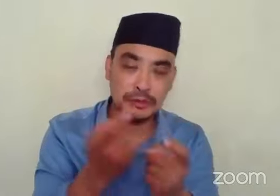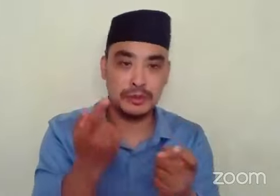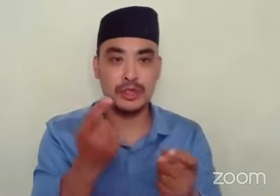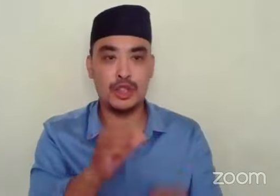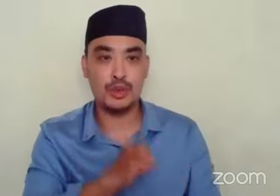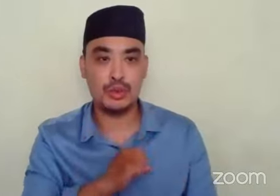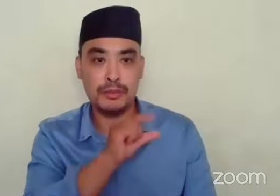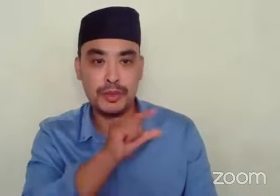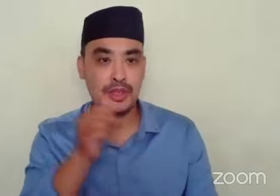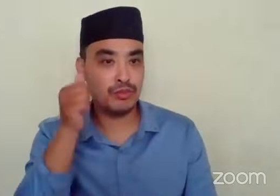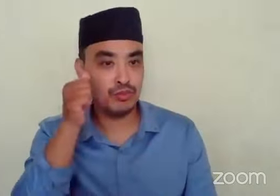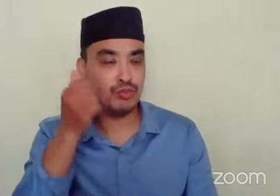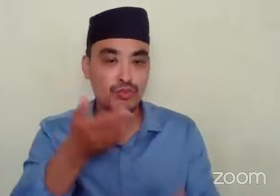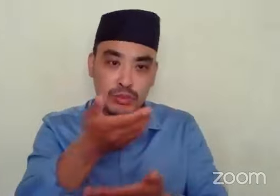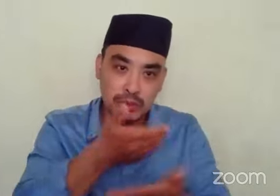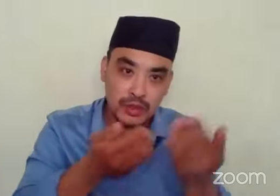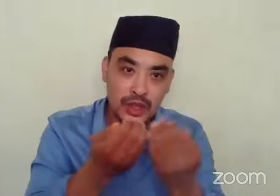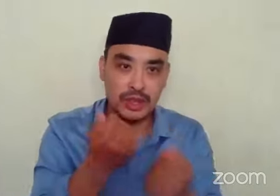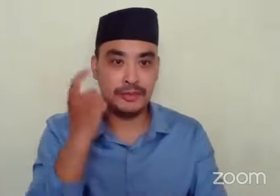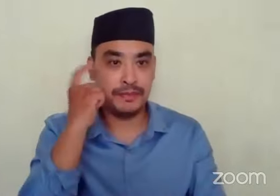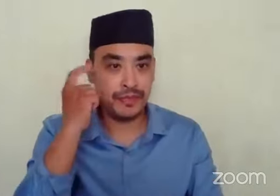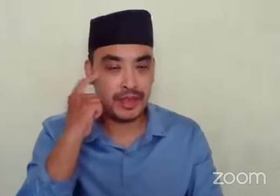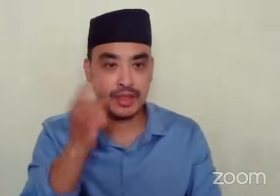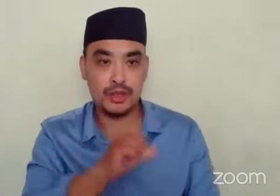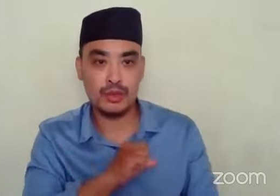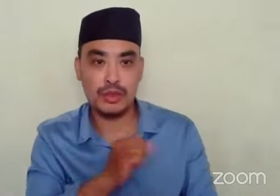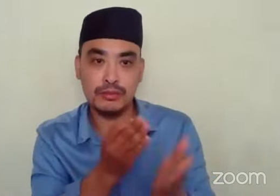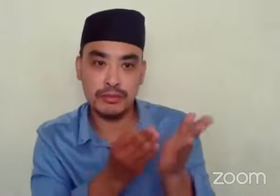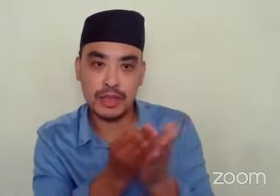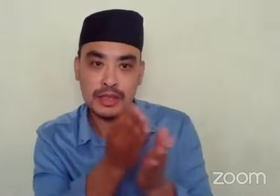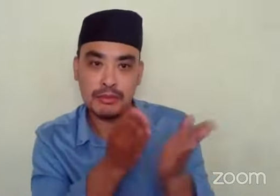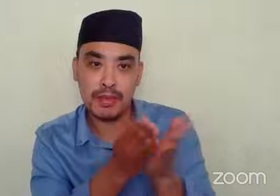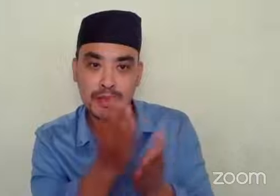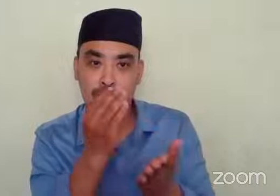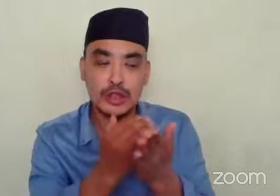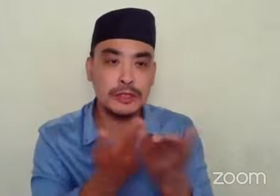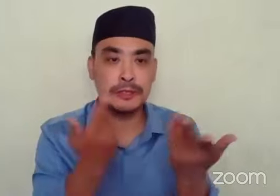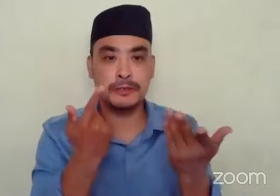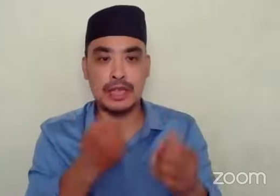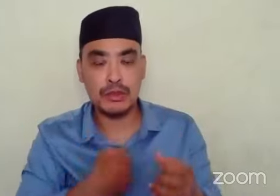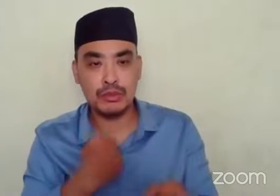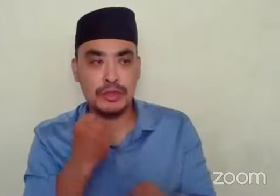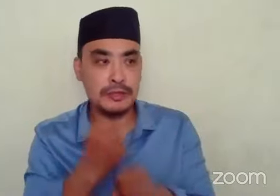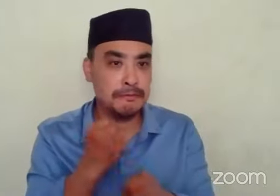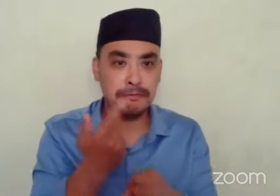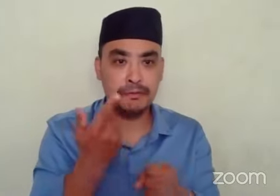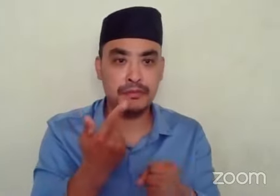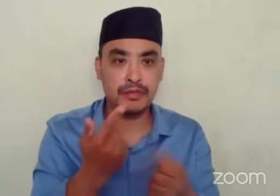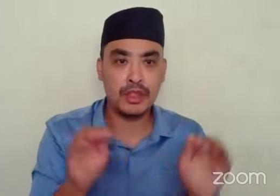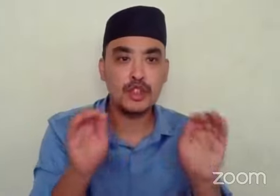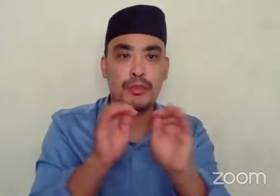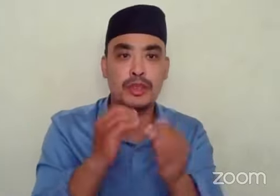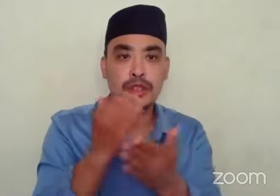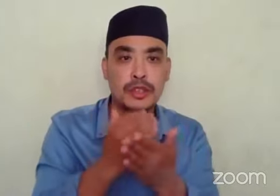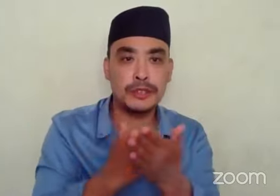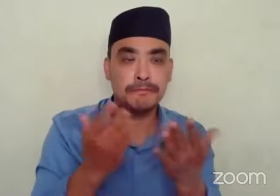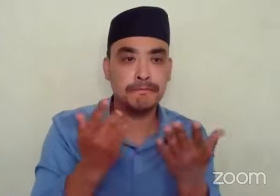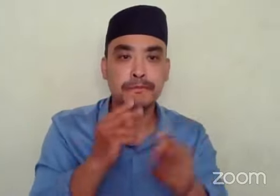अभिव्यक्तिका कुराहरू होइन यौनिक व्यवहारहरू हामीले कसरी गरिरहेछौँ हाम्रो आत्मीयतासँग जोडिएर गर्ने